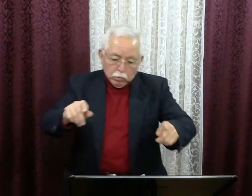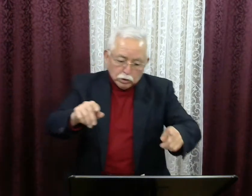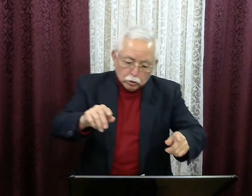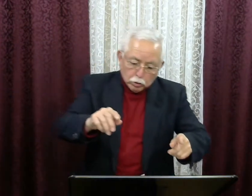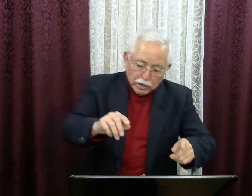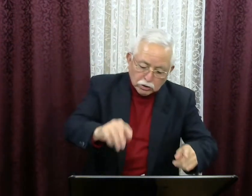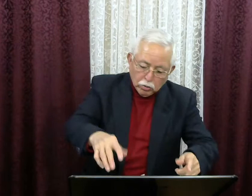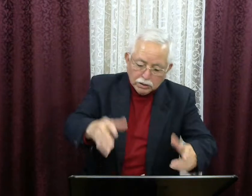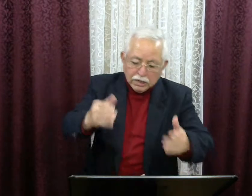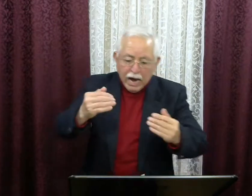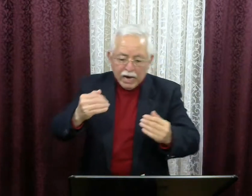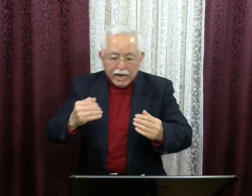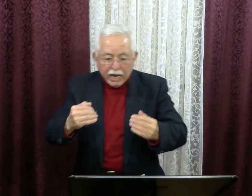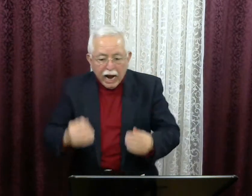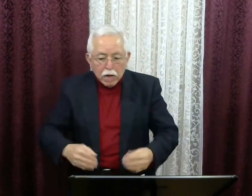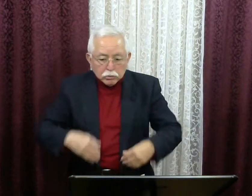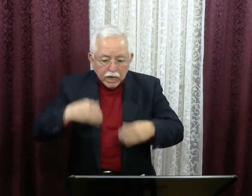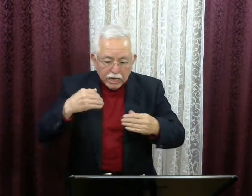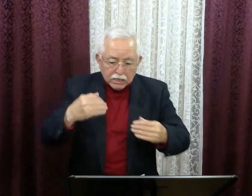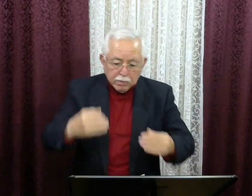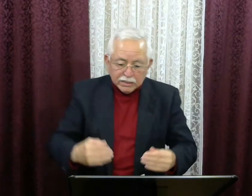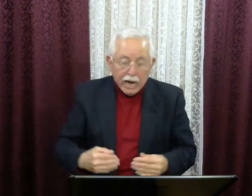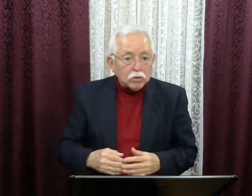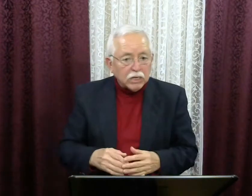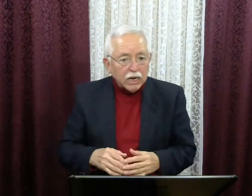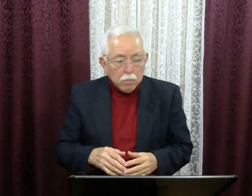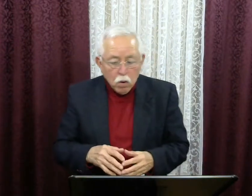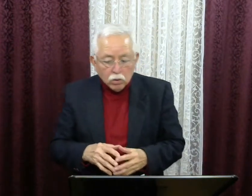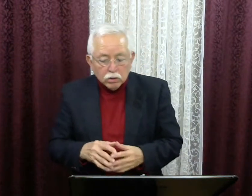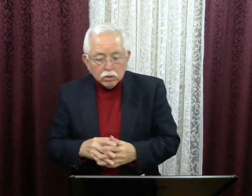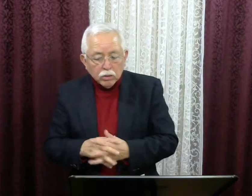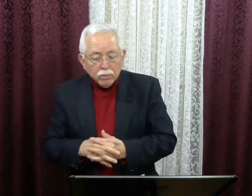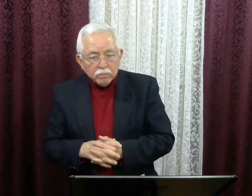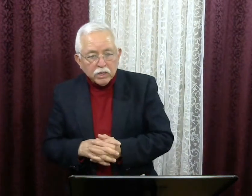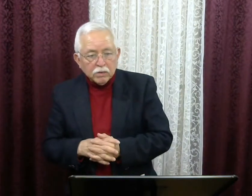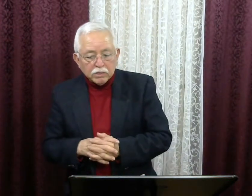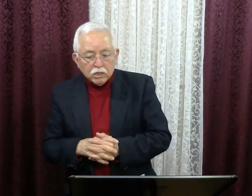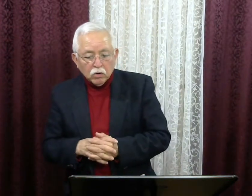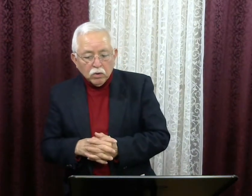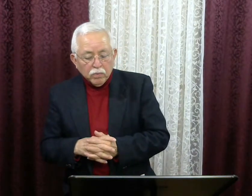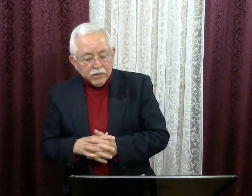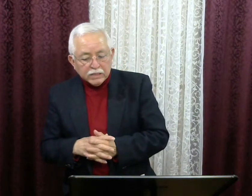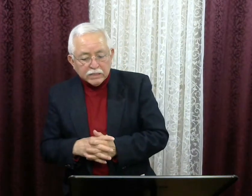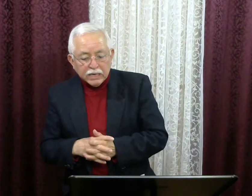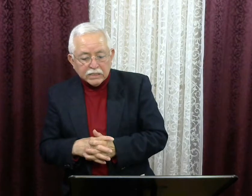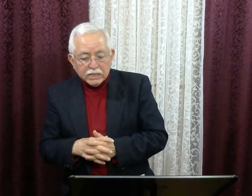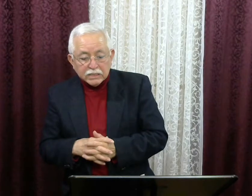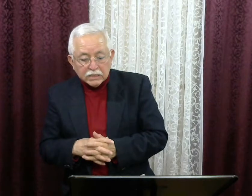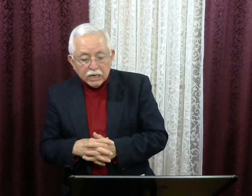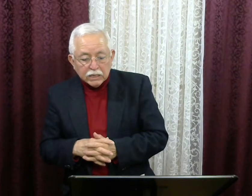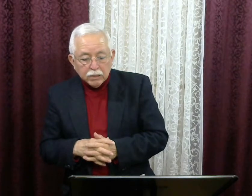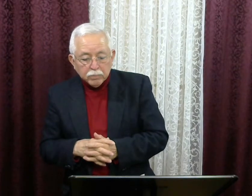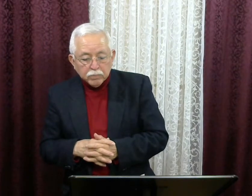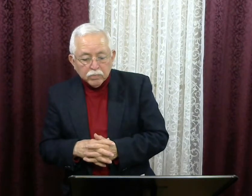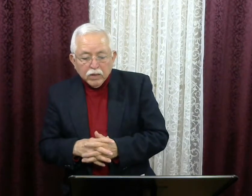vuestros corazones, arraigados y cimentados en amor. Dice versículo 16 y 17.